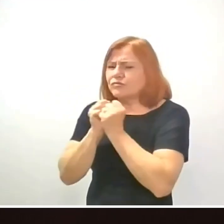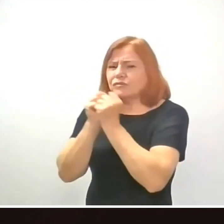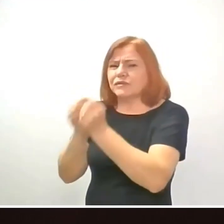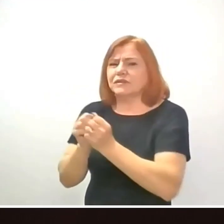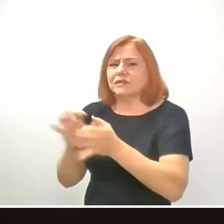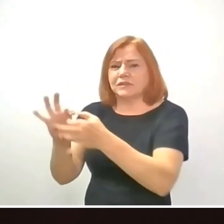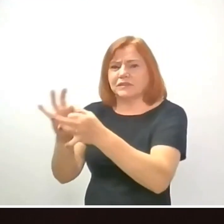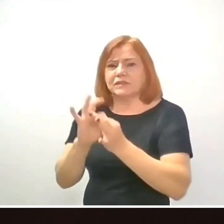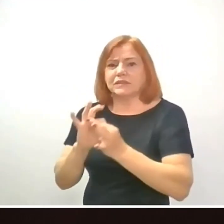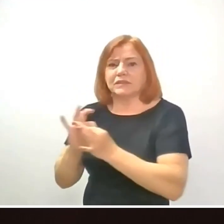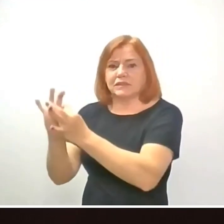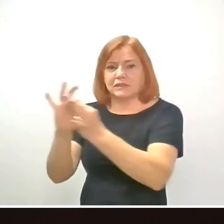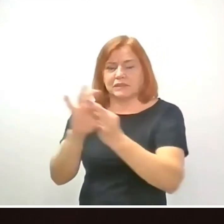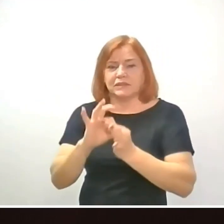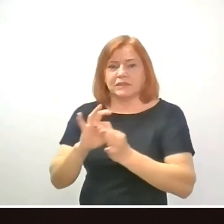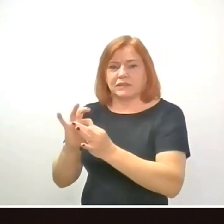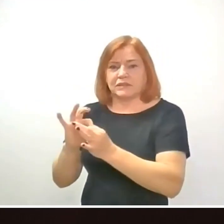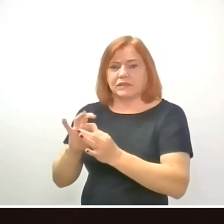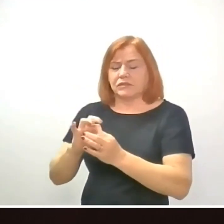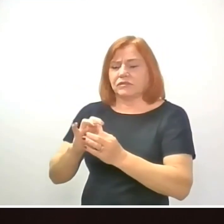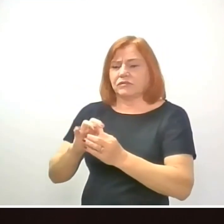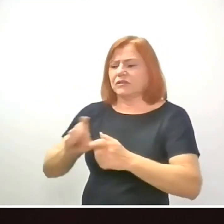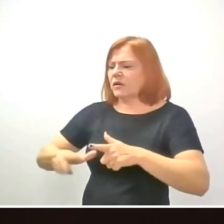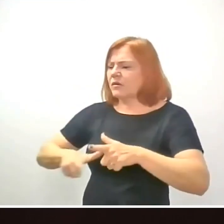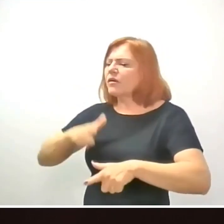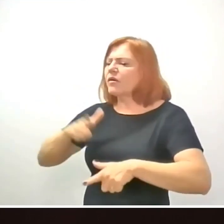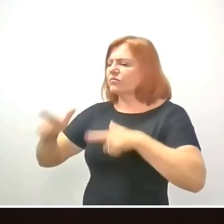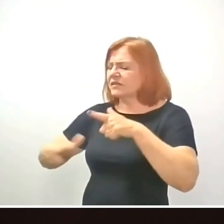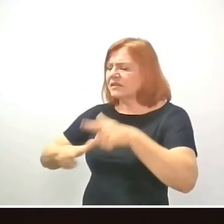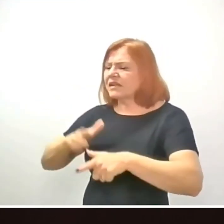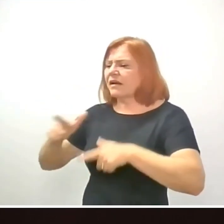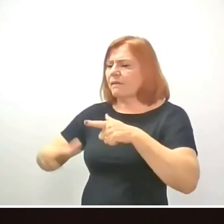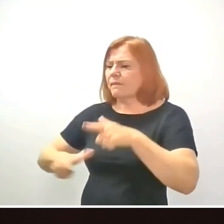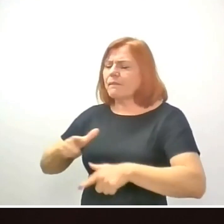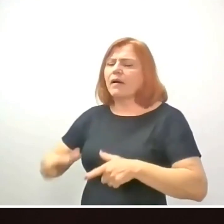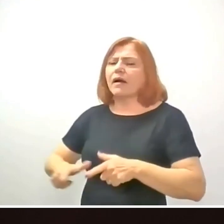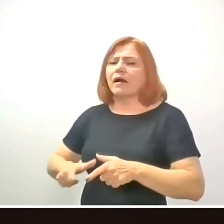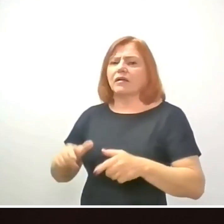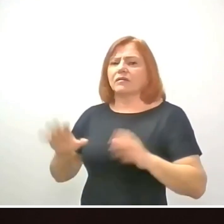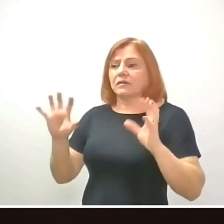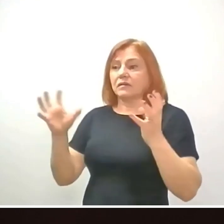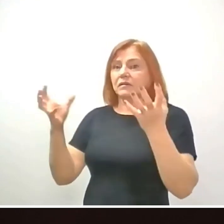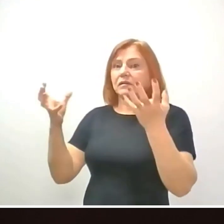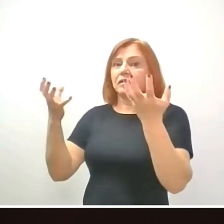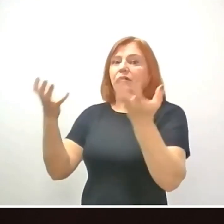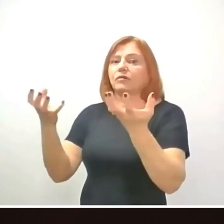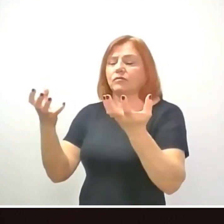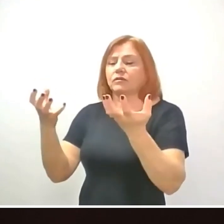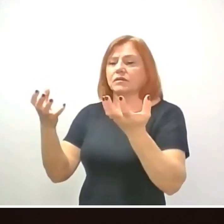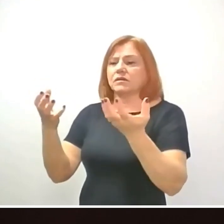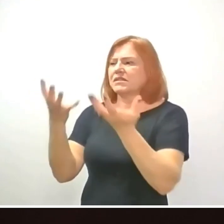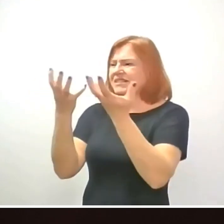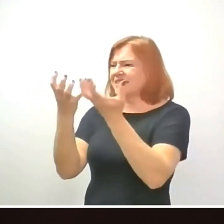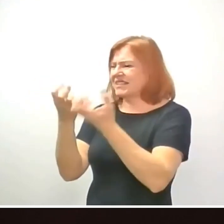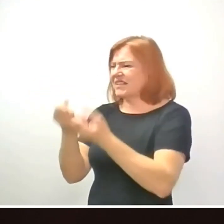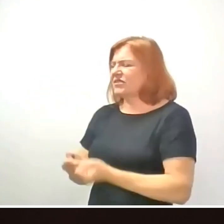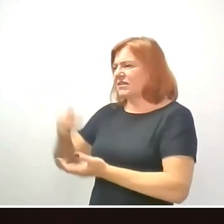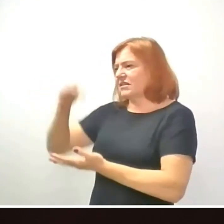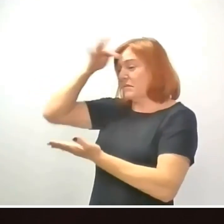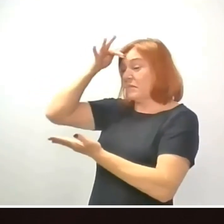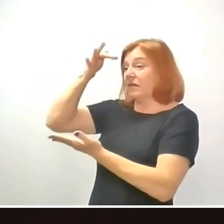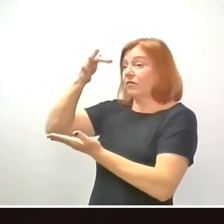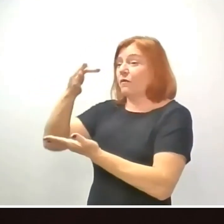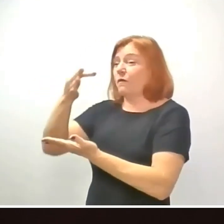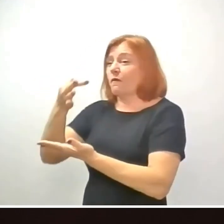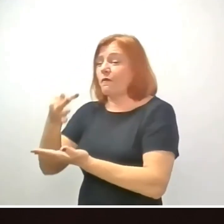da palavra. Estou dando fé para eles. E a fé, o final da fé, é